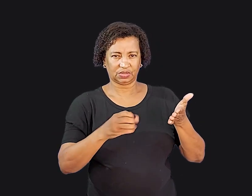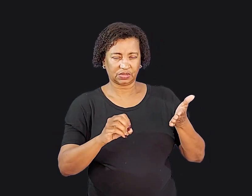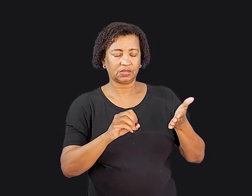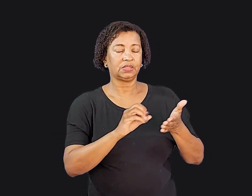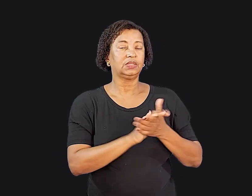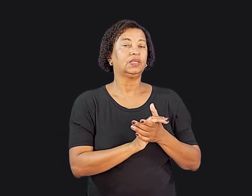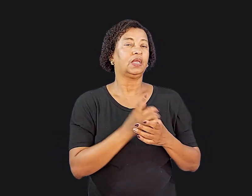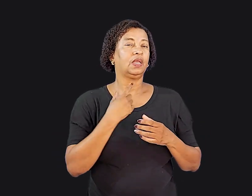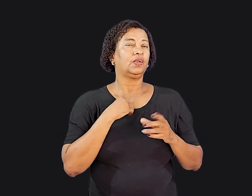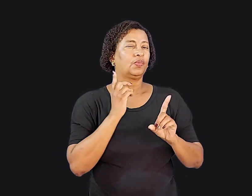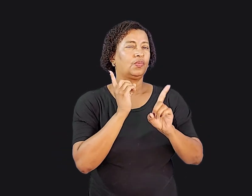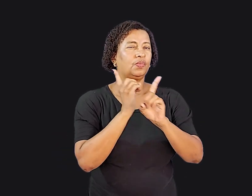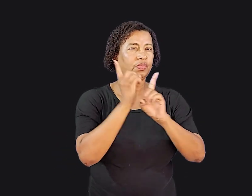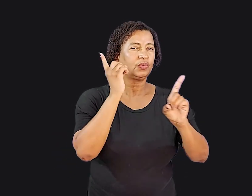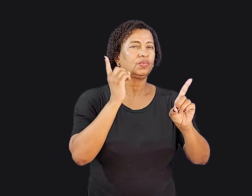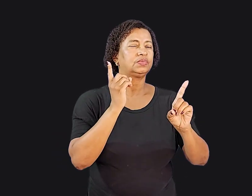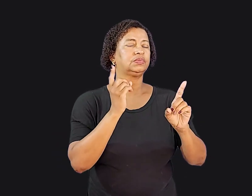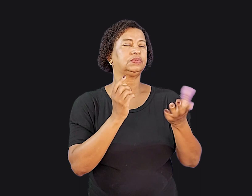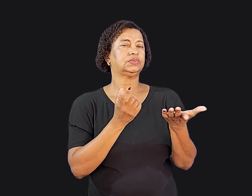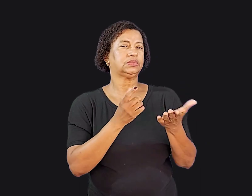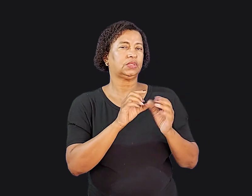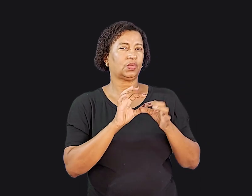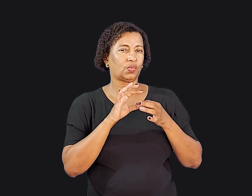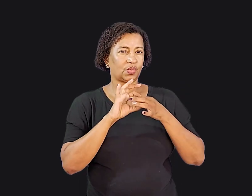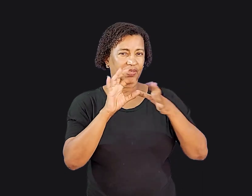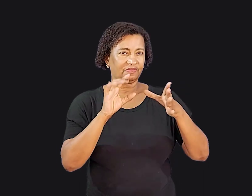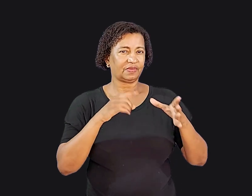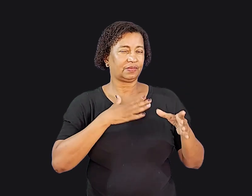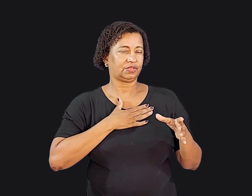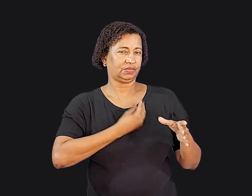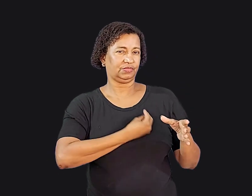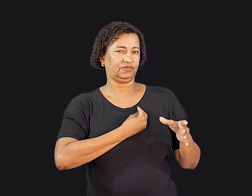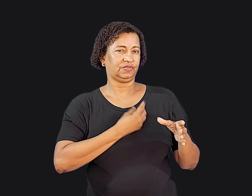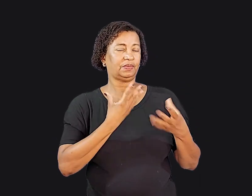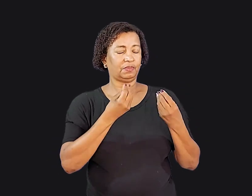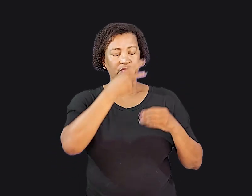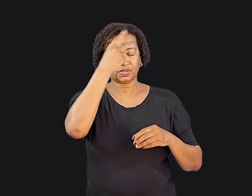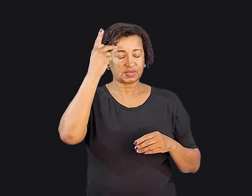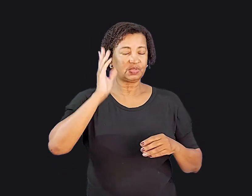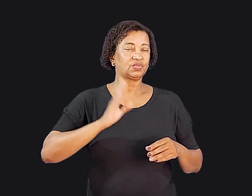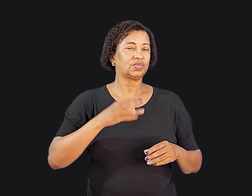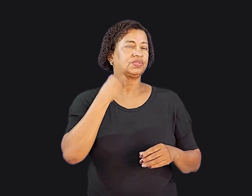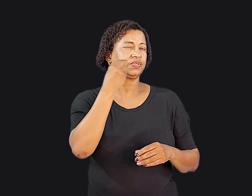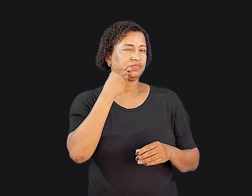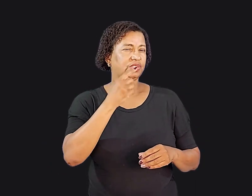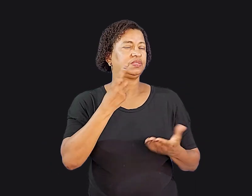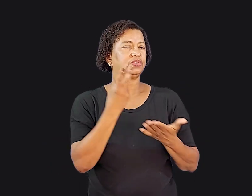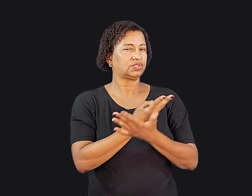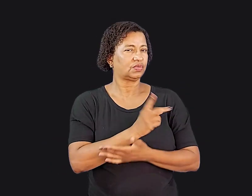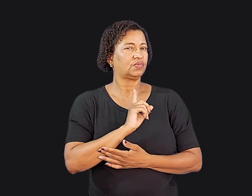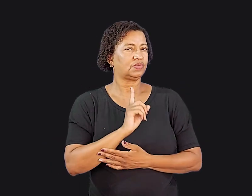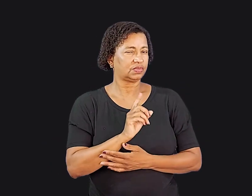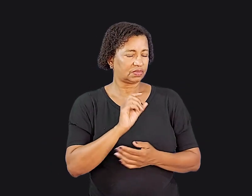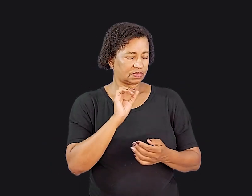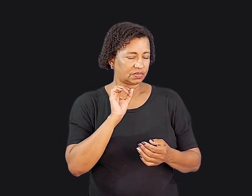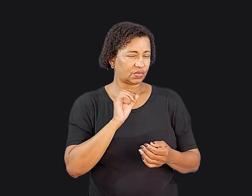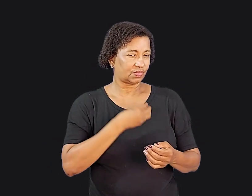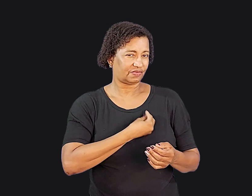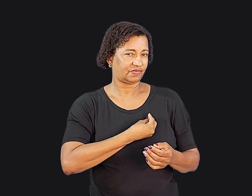para esse livramento. Muitas pessoas já passaram por experiências assim. Você crê em anjos da guarda? Eu creio. Você